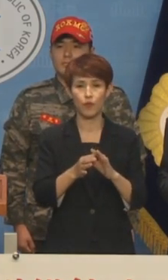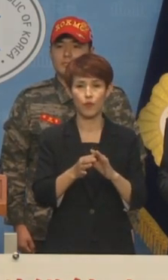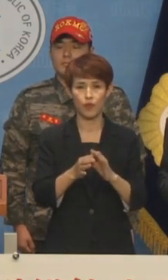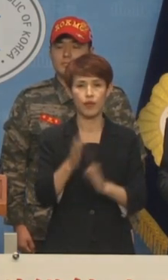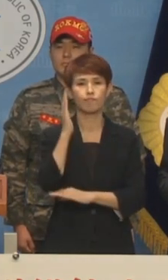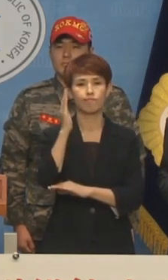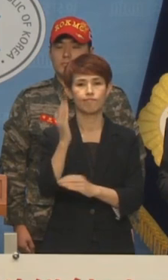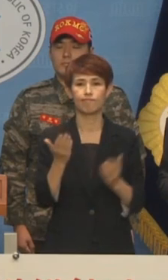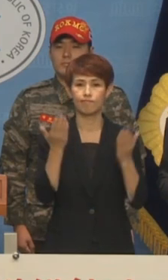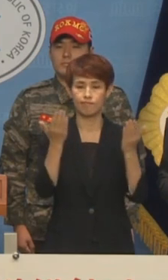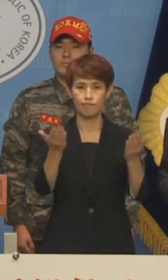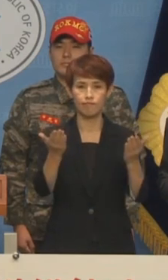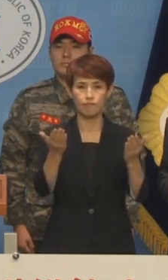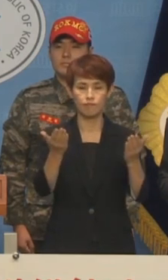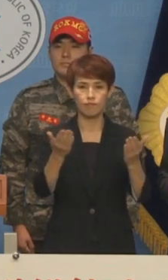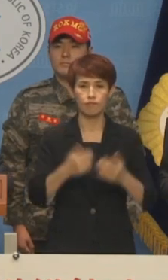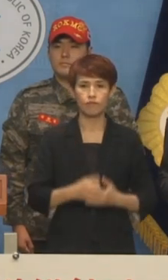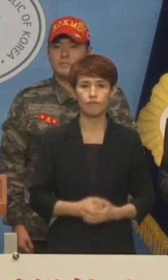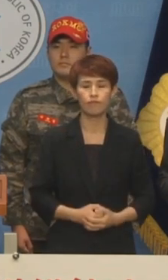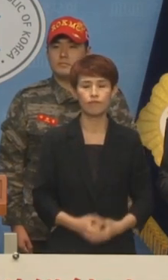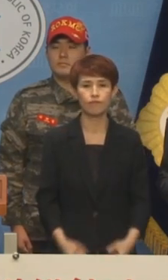발언 후에 기자님들의